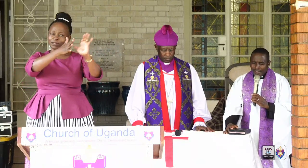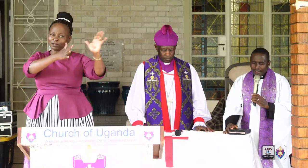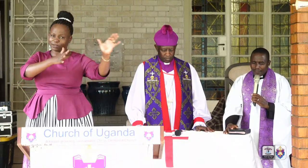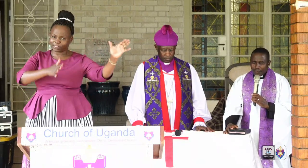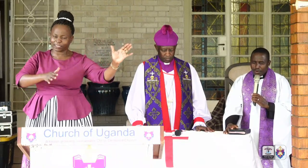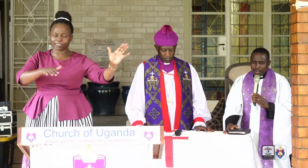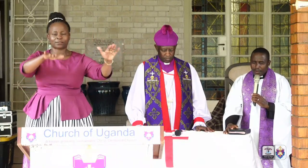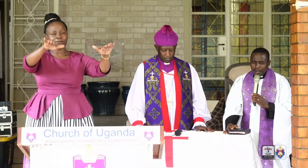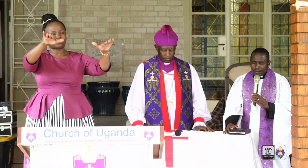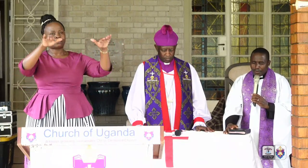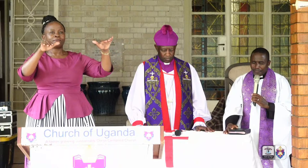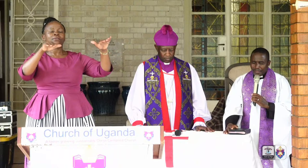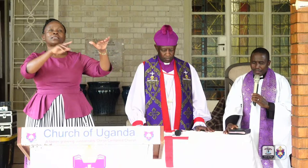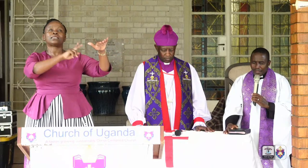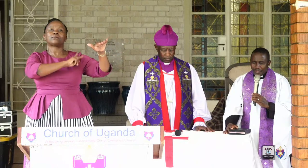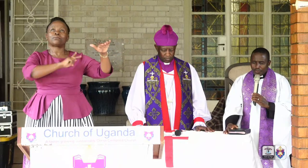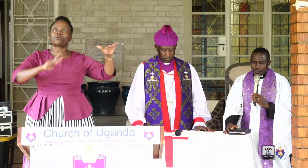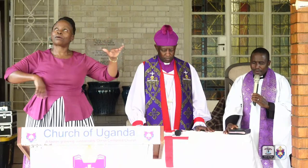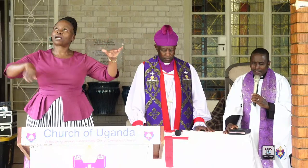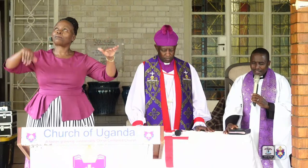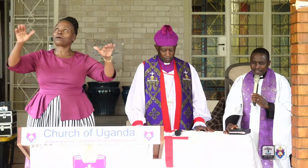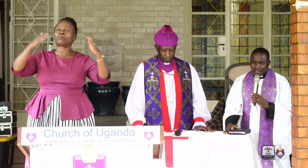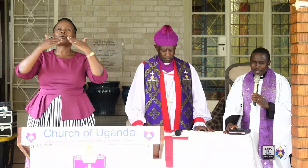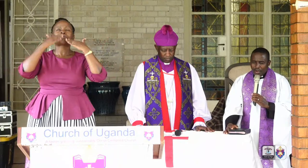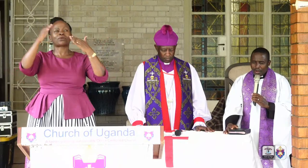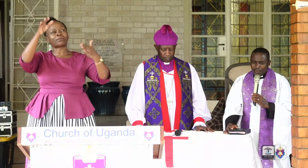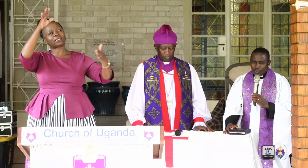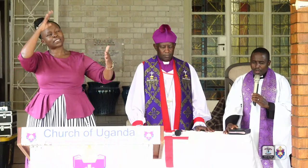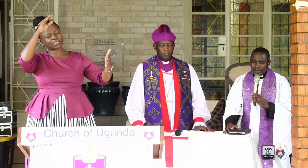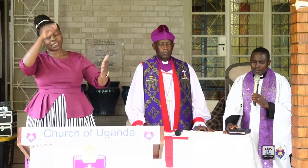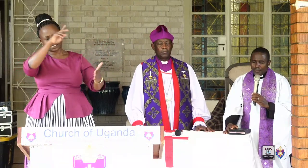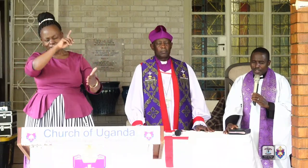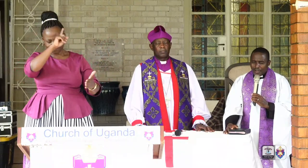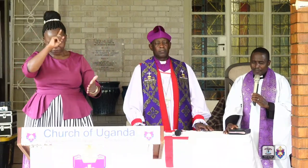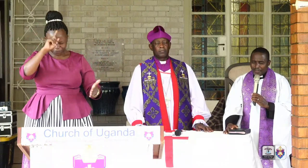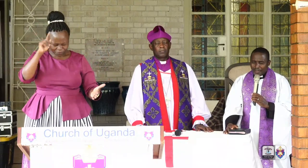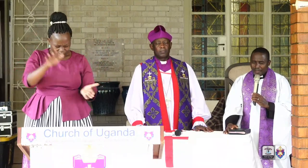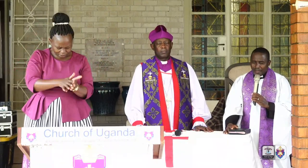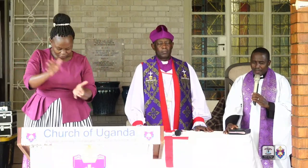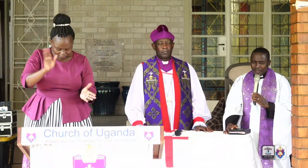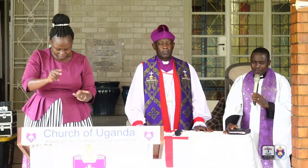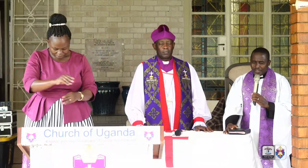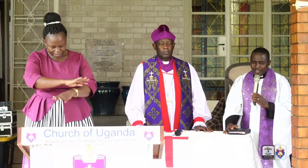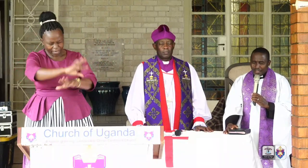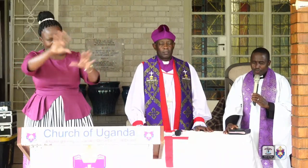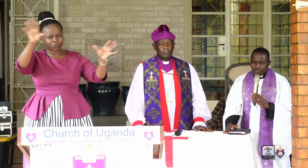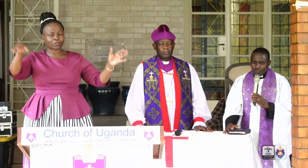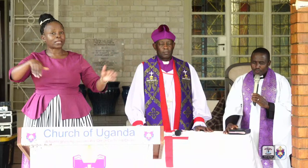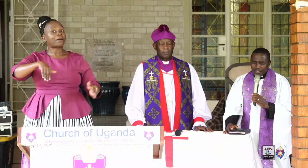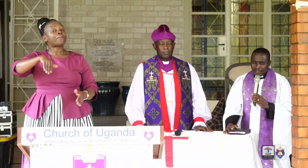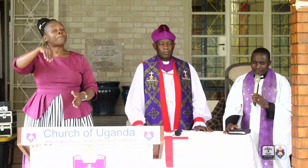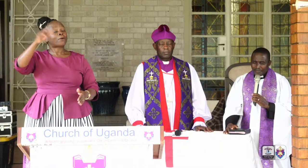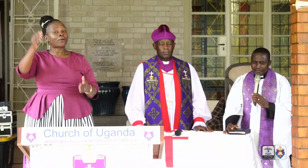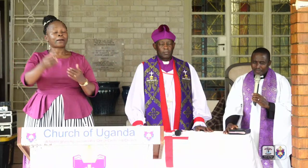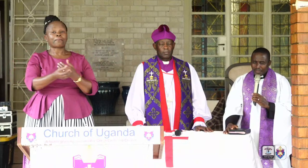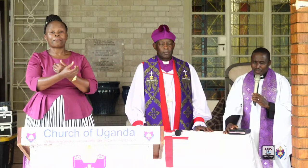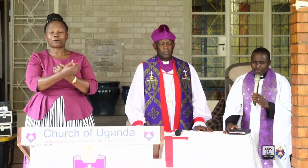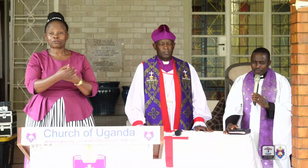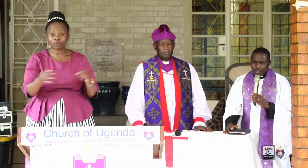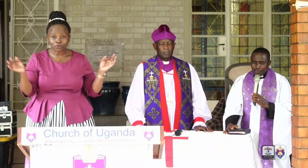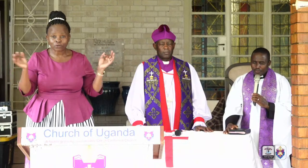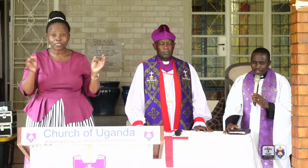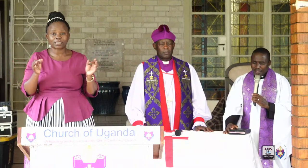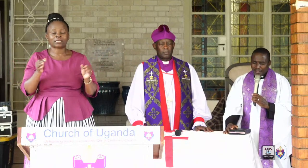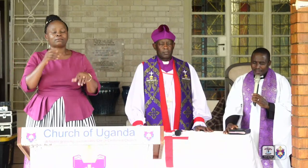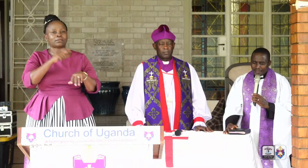y'ekisa ne mu bwakabaka bwo. Tukwebaza Taata Kabaka wa Kabaka olw'abantu bonna okusingira ddala b'osumuludde mu